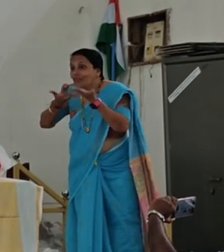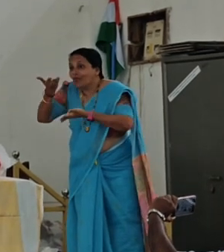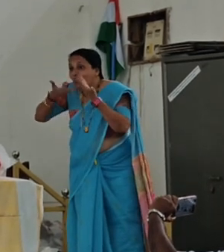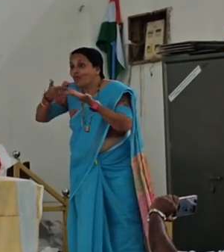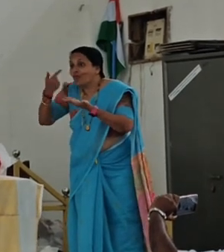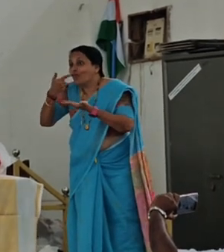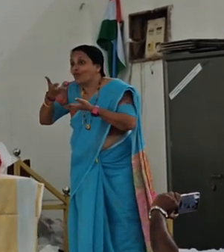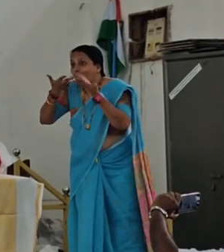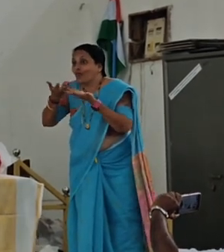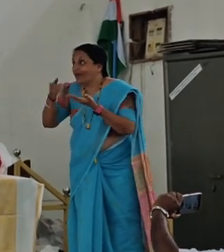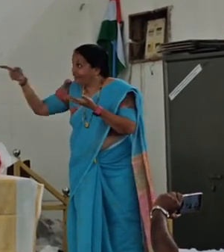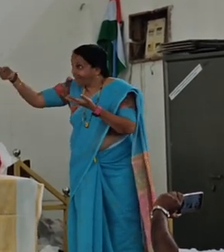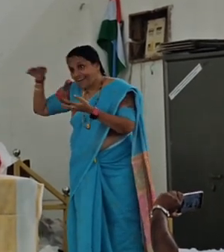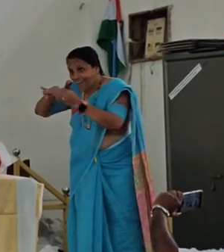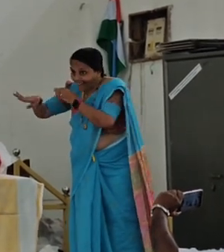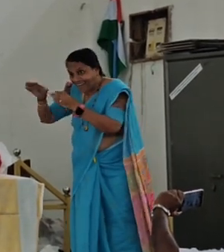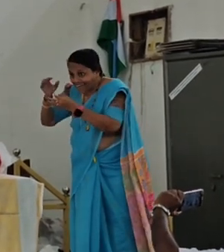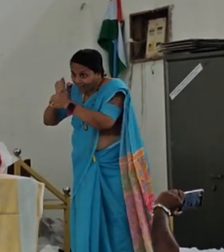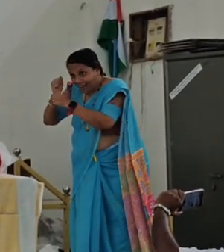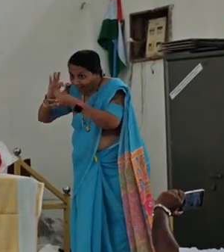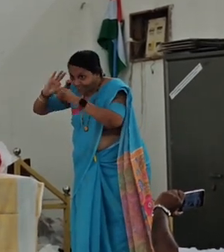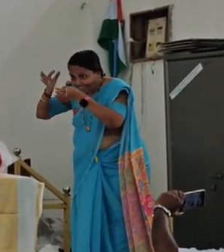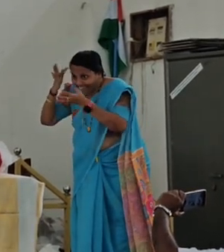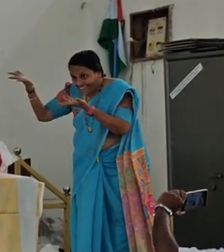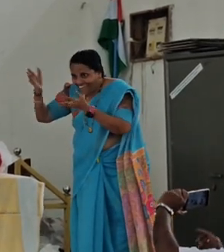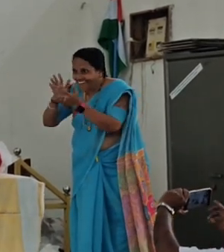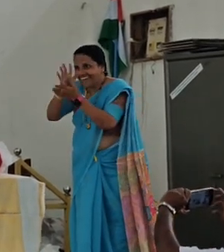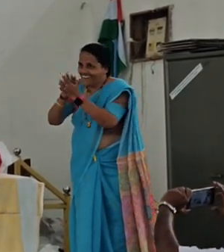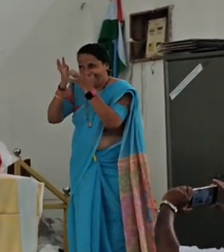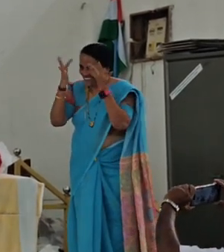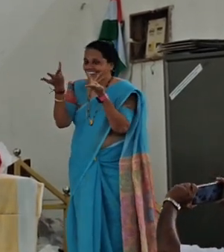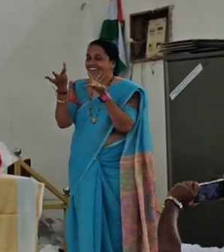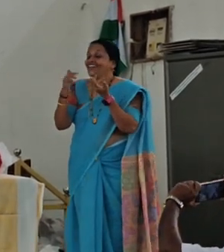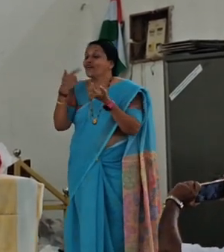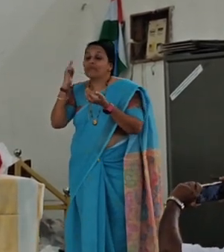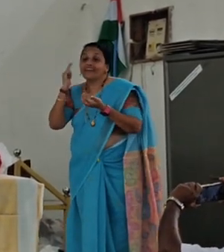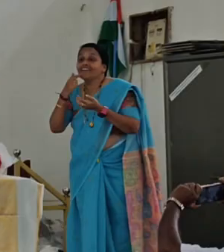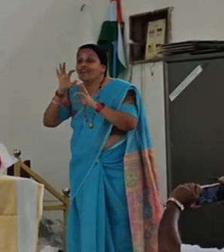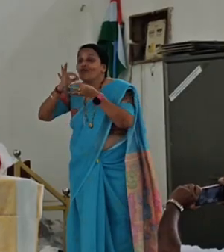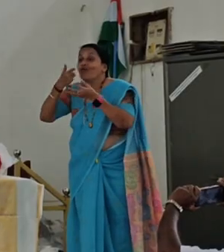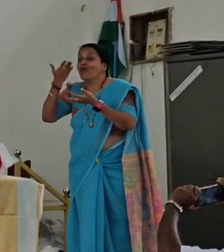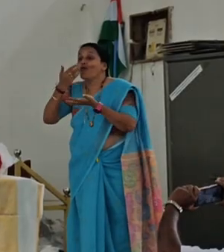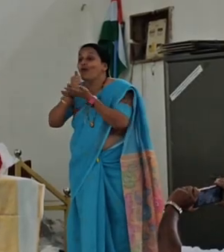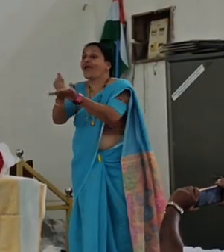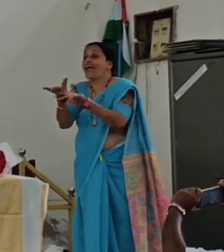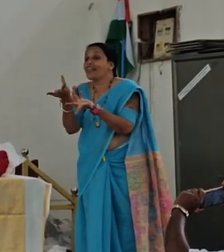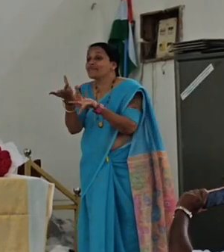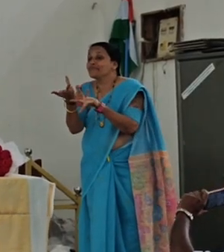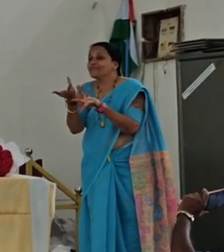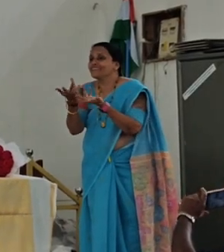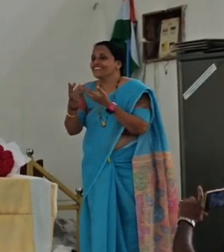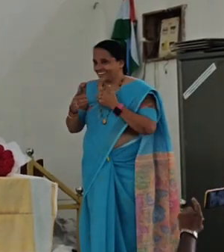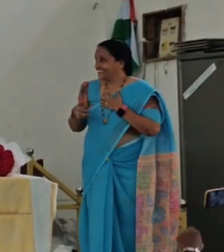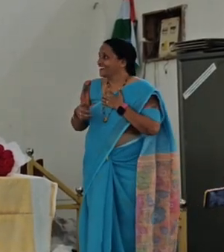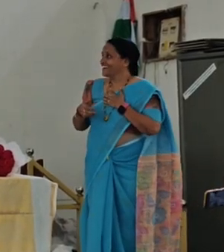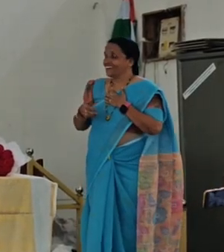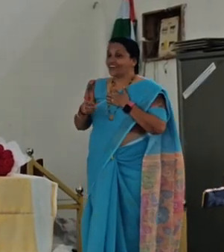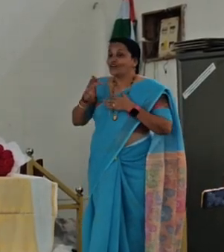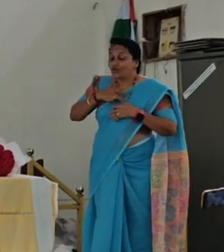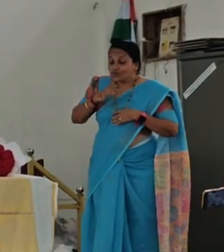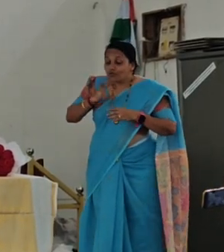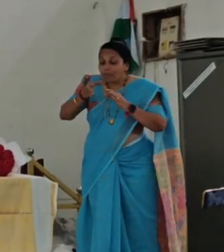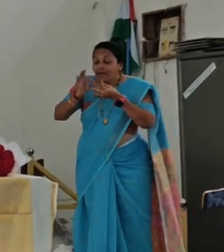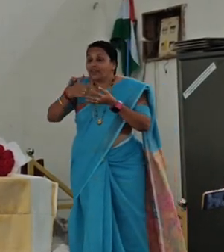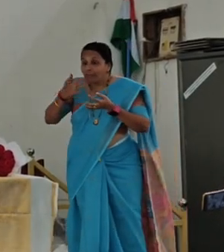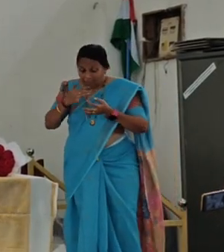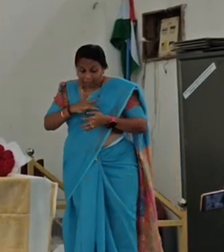మీ ఆఫీస్లో కూడా సైన్ లాంగ్వేజ్ సరిగా తెలిసిన వాళ్ళు లేరు, కాబట్టి మా భావ